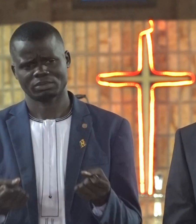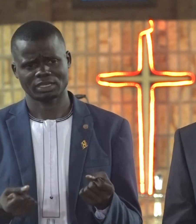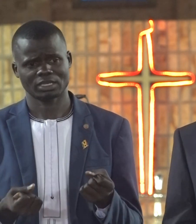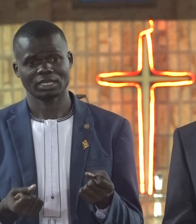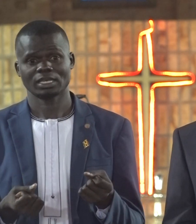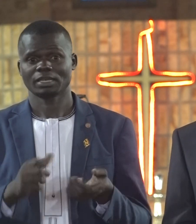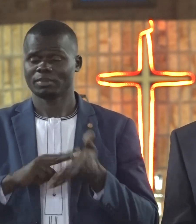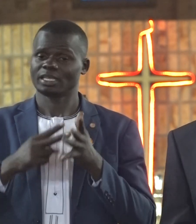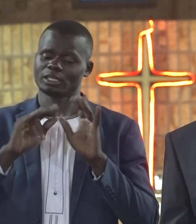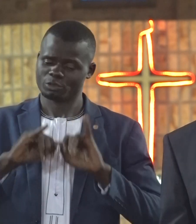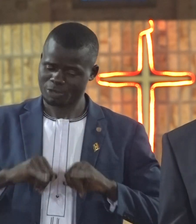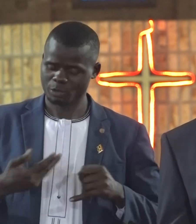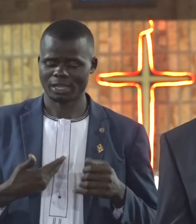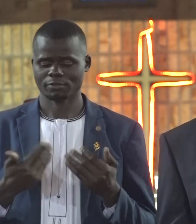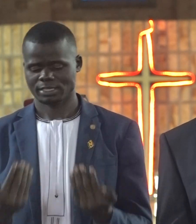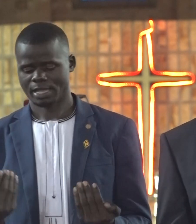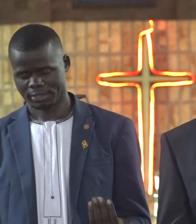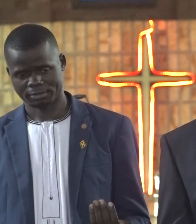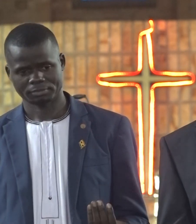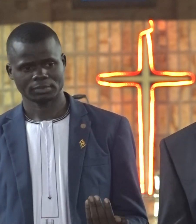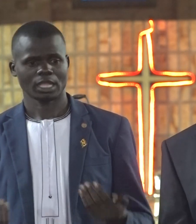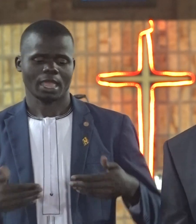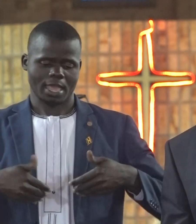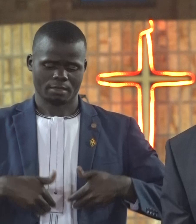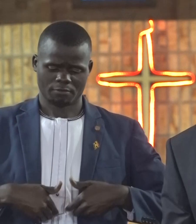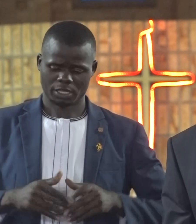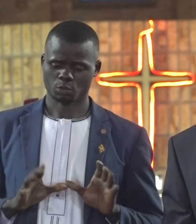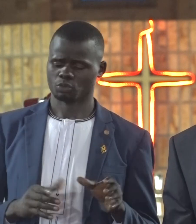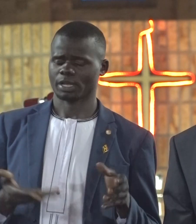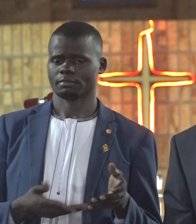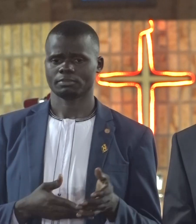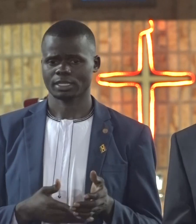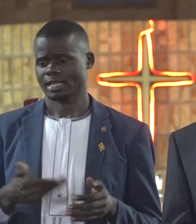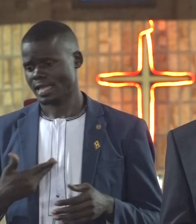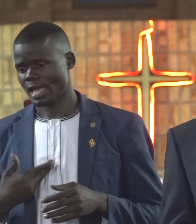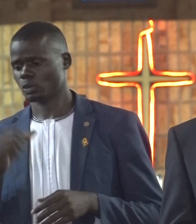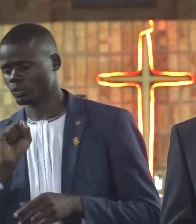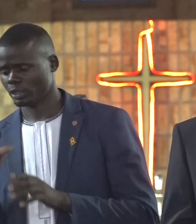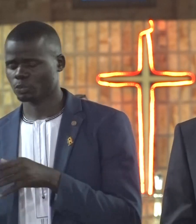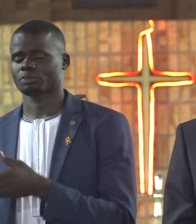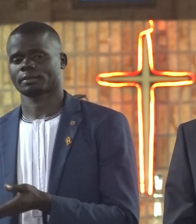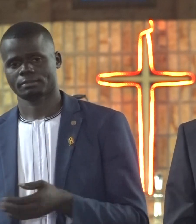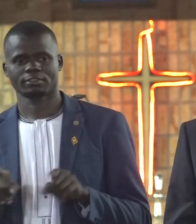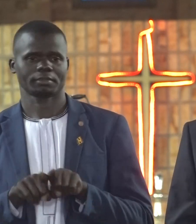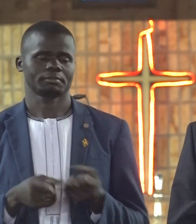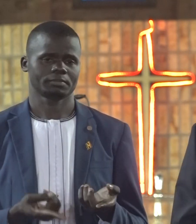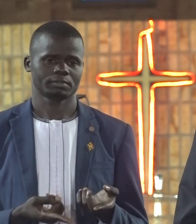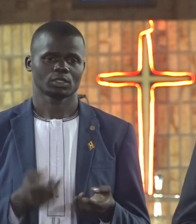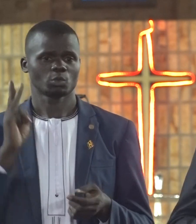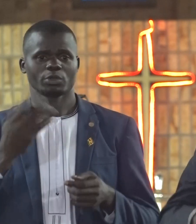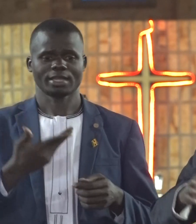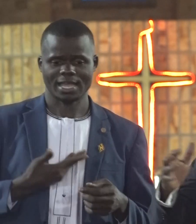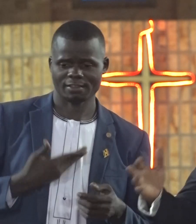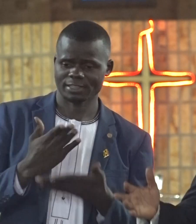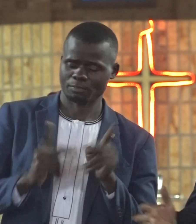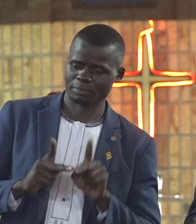Awo nno tujja kusigala nga tulina abato, nga tulina abavubuka, nga tulina abakadde. Tujja kubeera